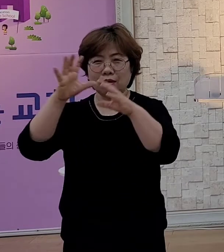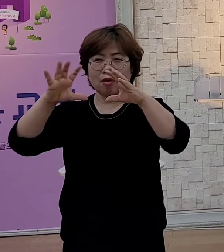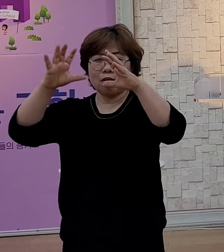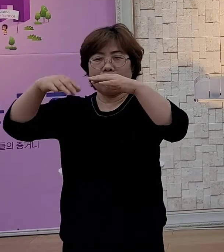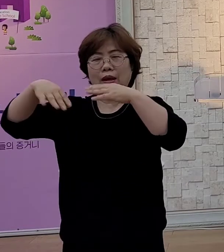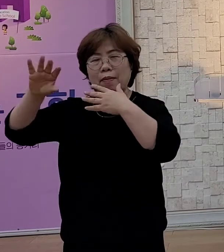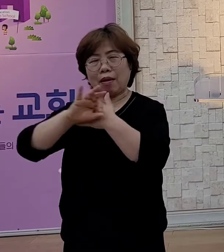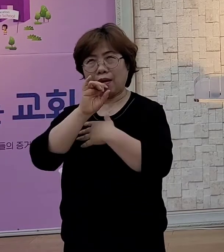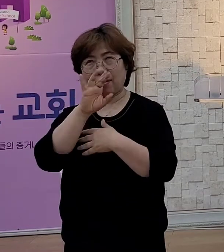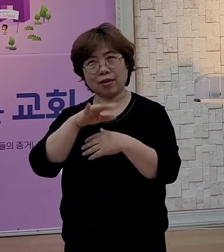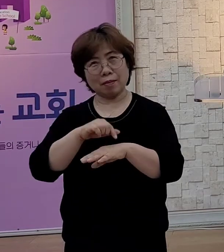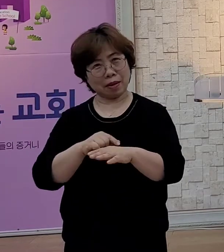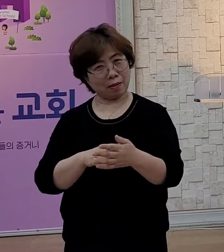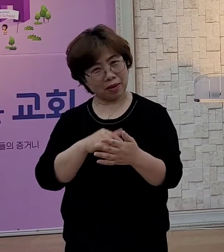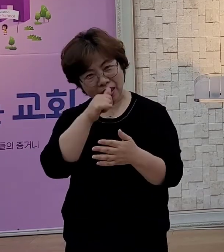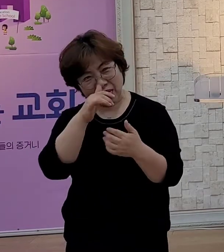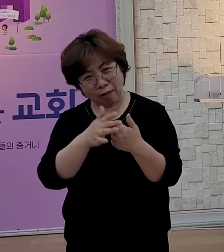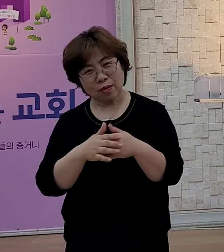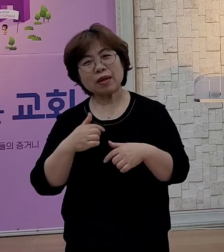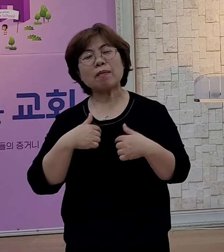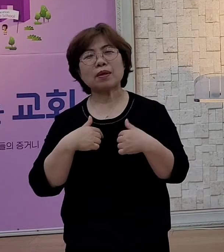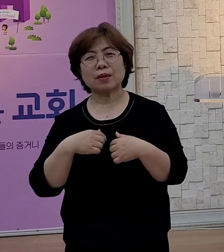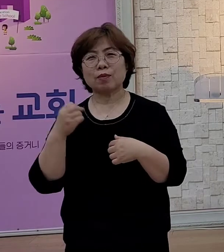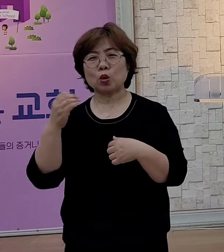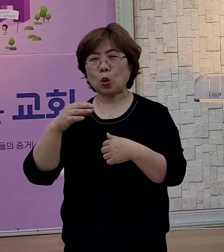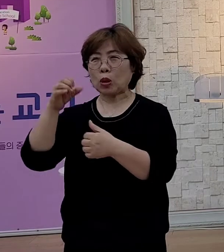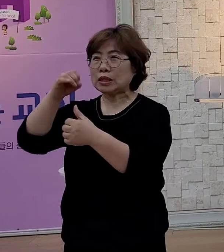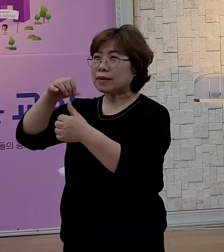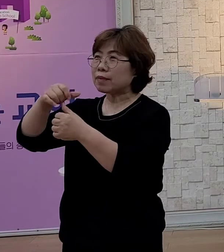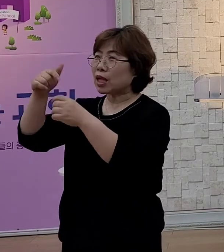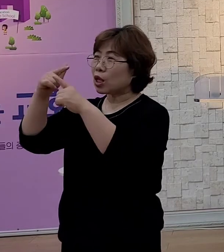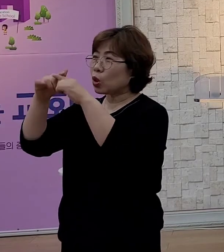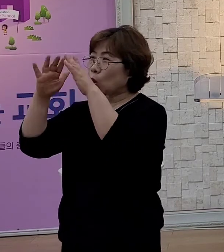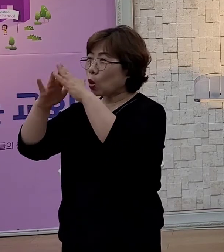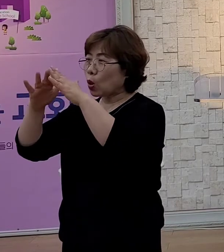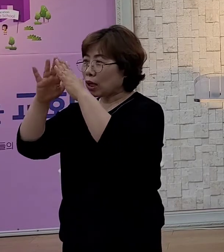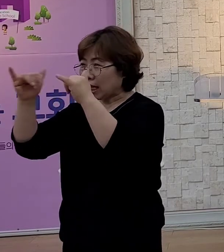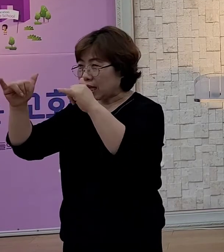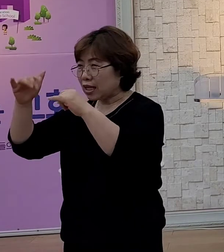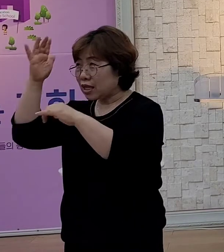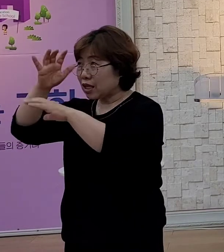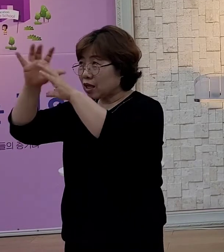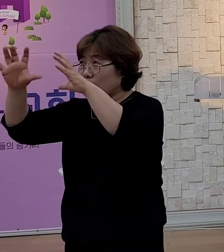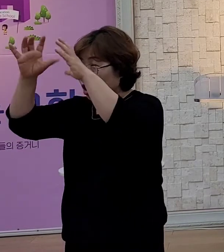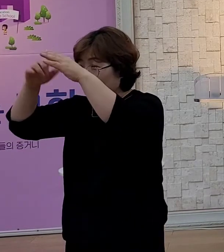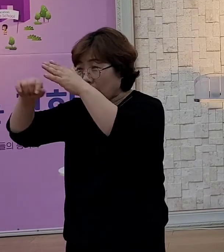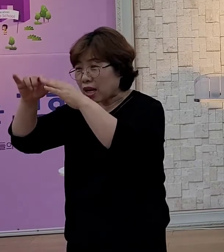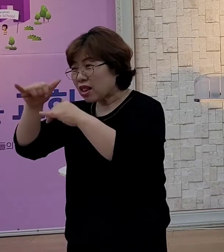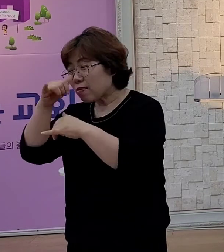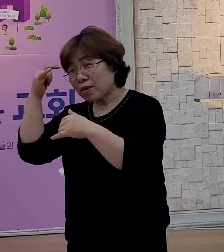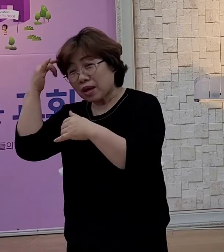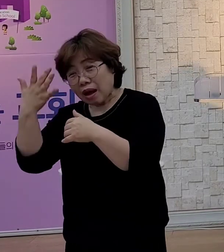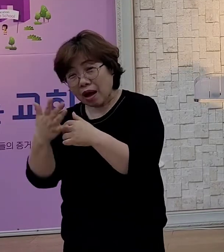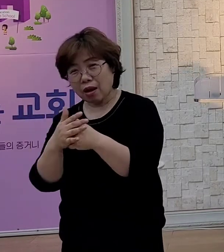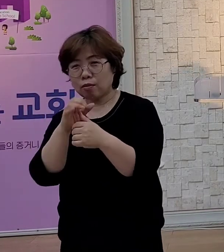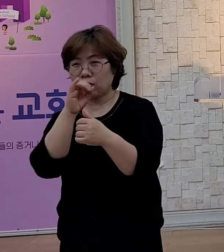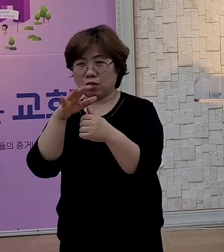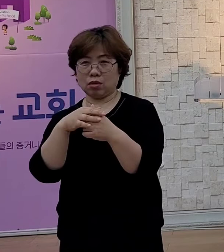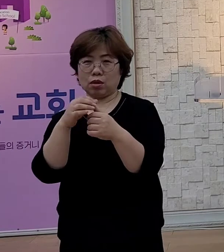없어요. 또 물어봅니다. 그럼 침례교 교인들이 이 천국에 있습니까? 뭐라 할게요?